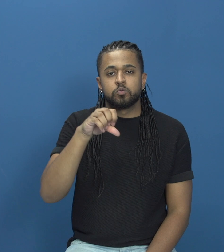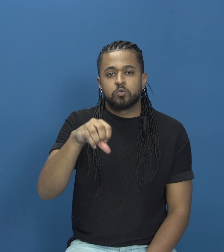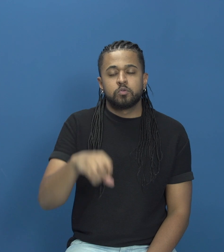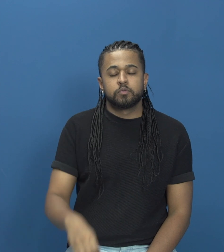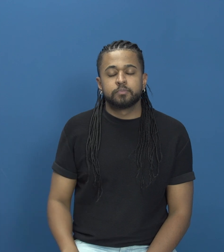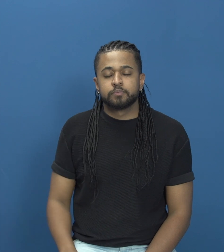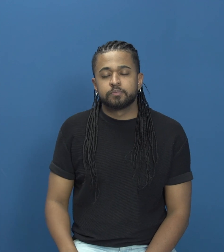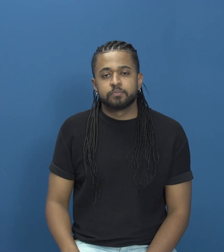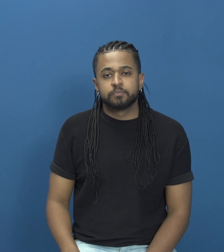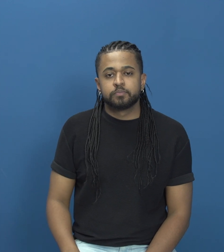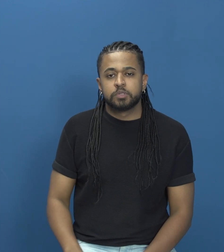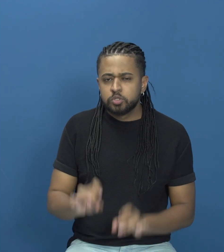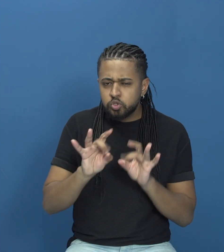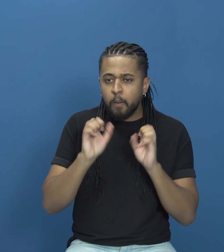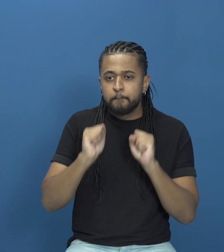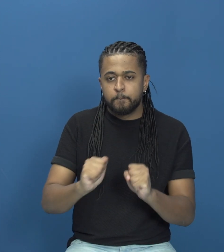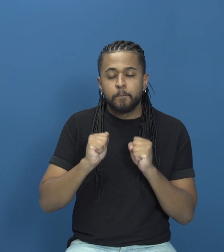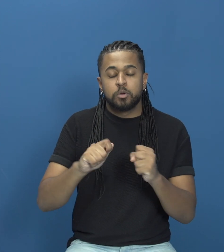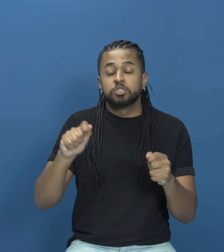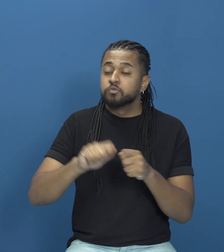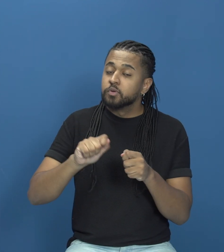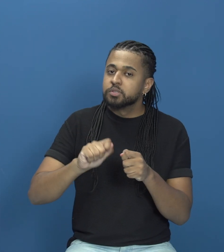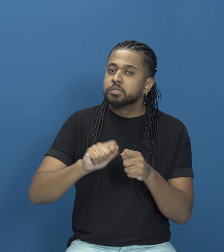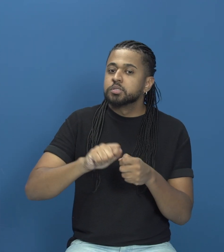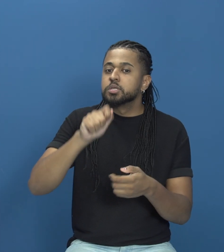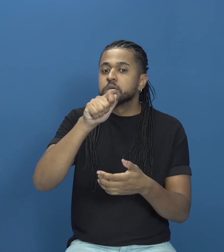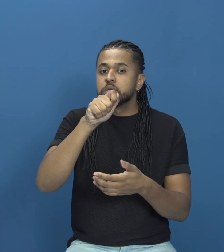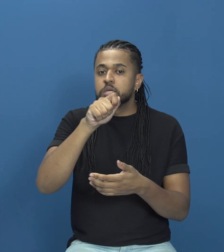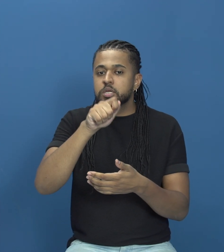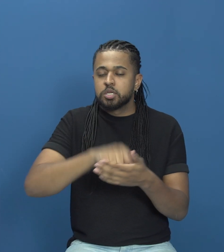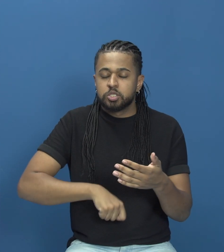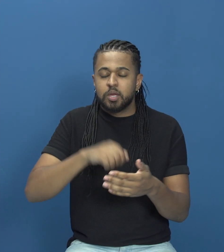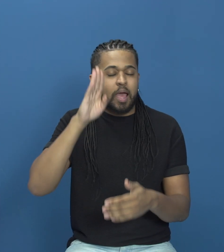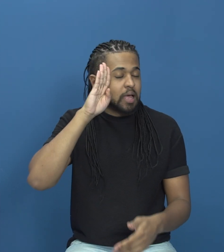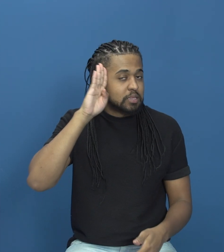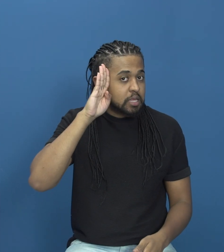9.9. Somente poderá ser realizado o registro acadêmico dos